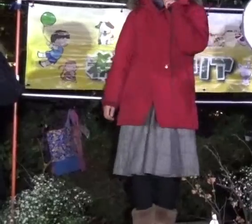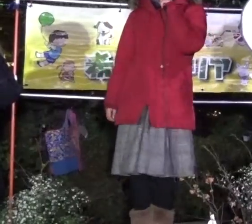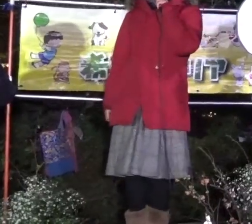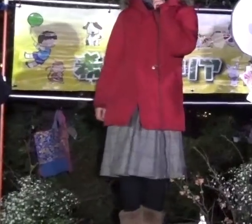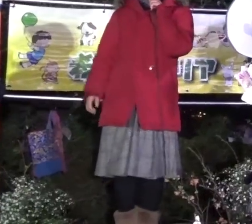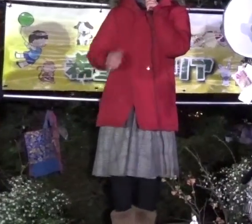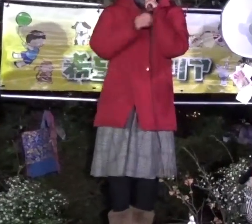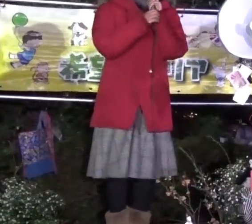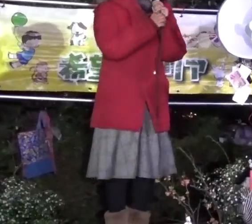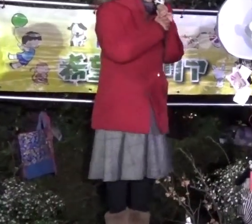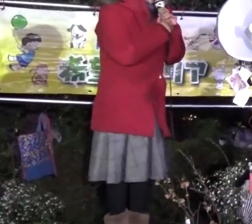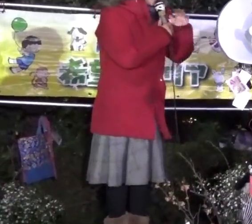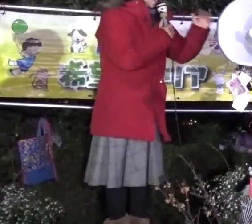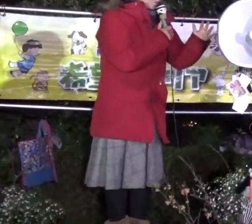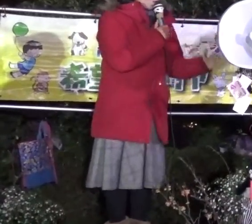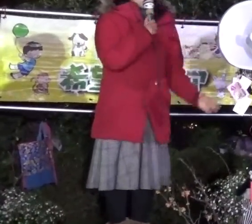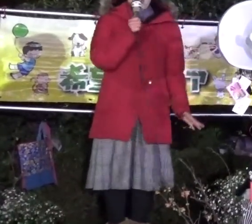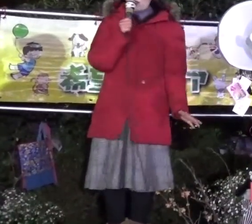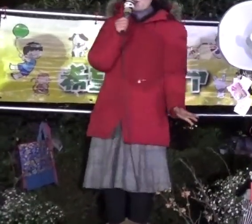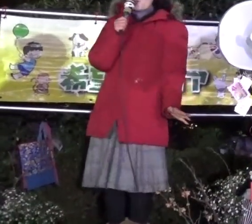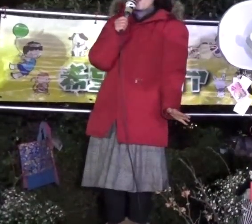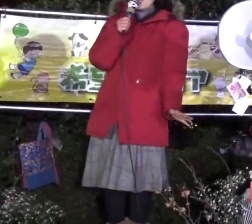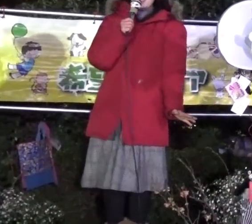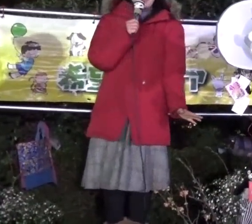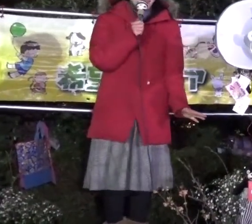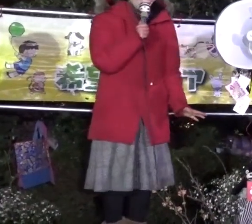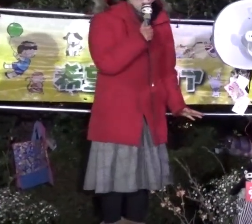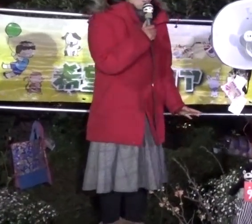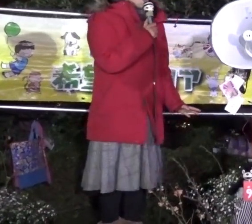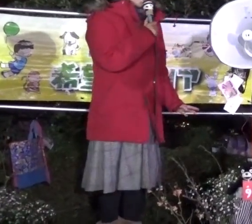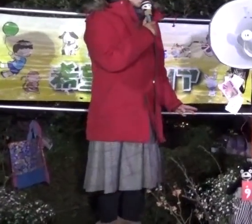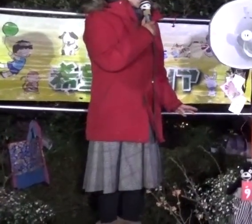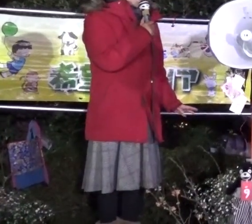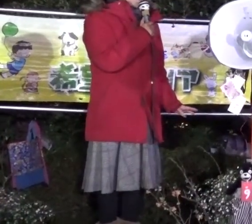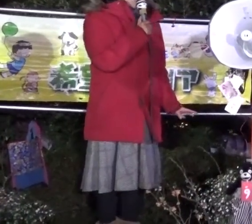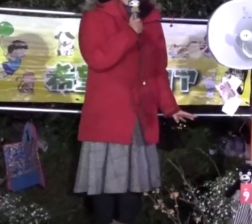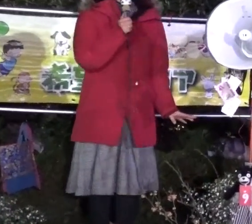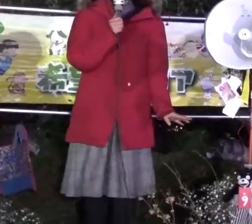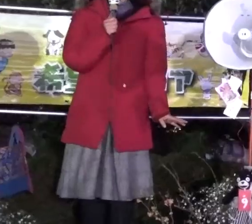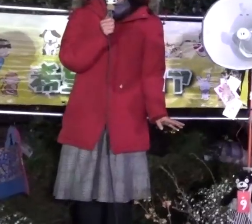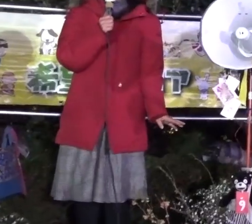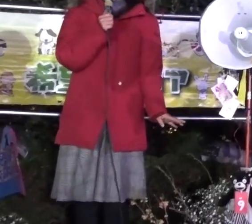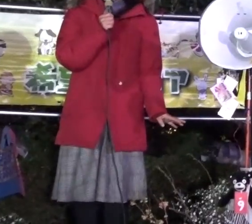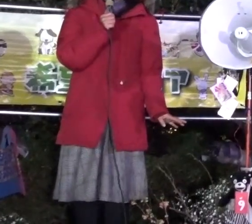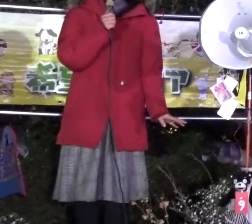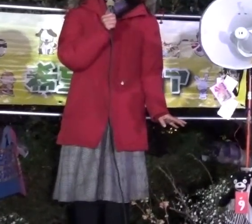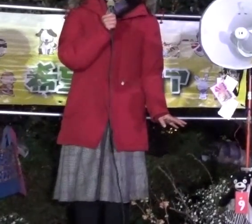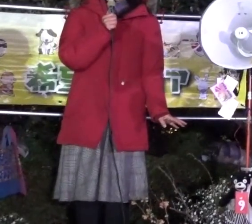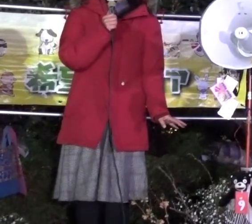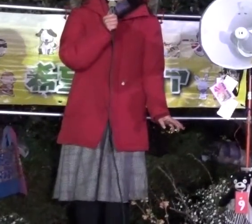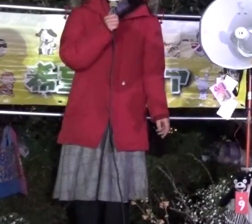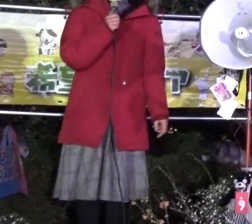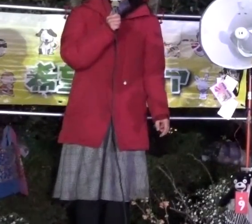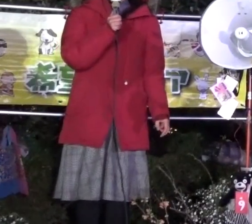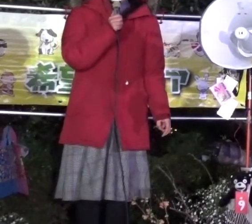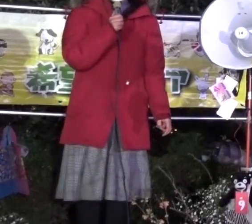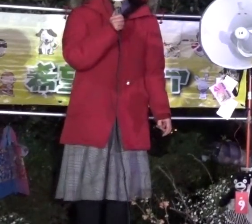のエリアって名前が変わりまして、ずっとここで声を上げてきました。本当にあの長いことね、あの皆さん